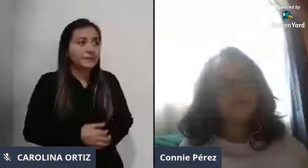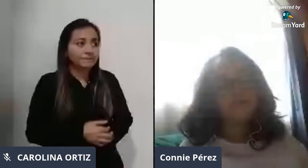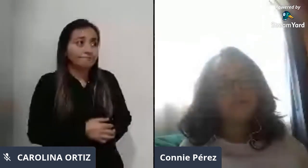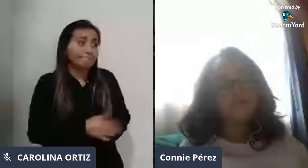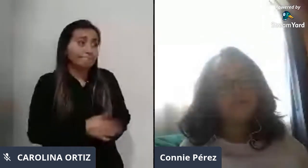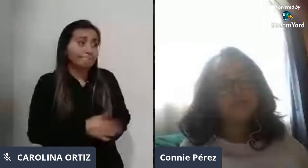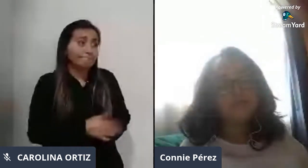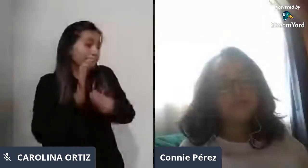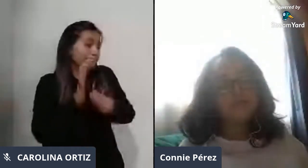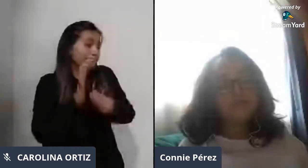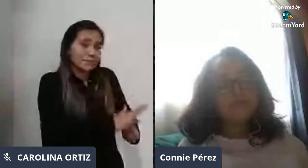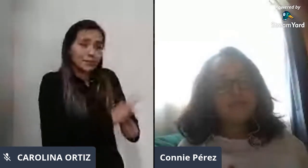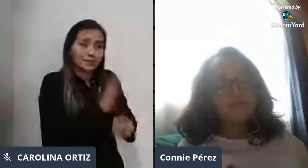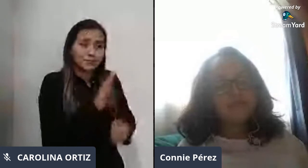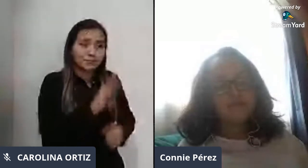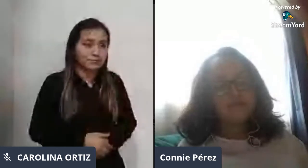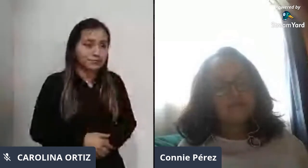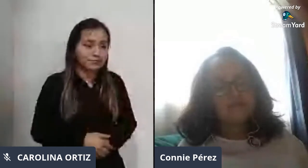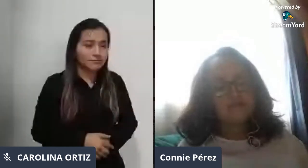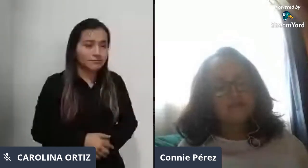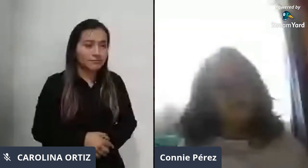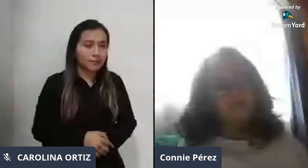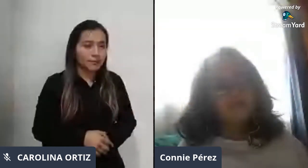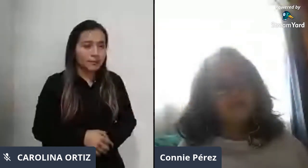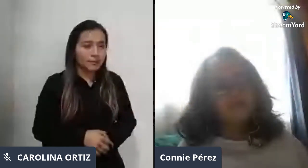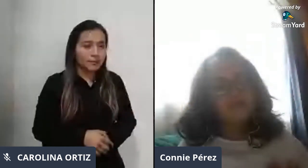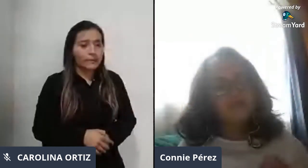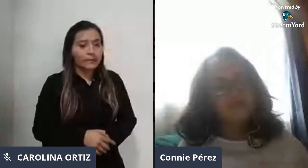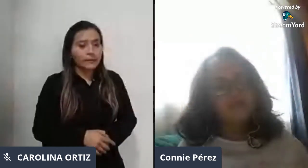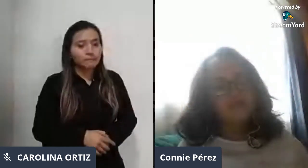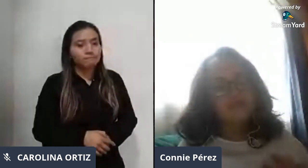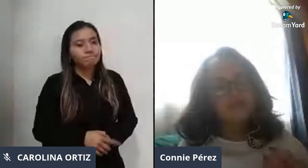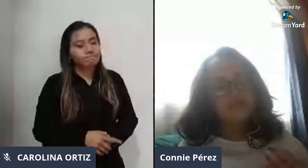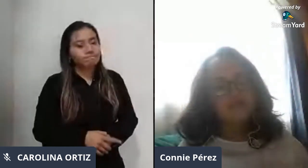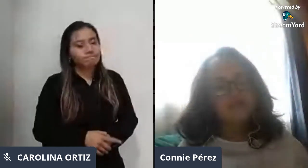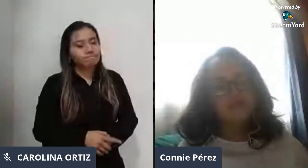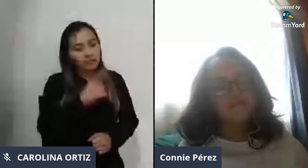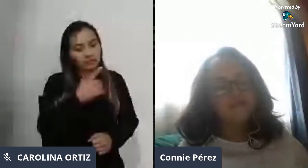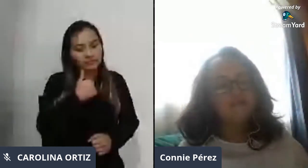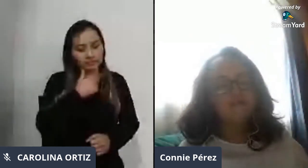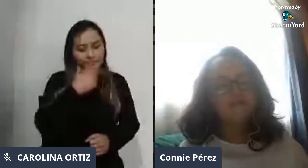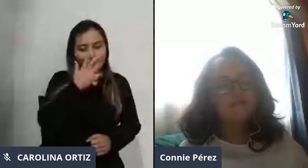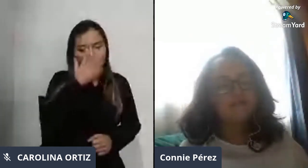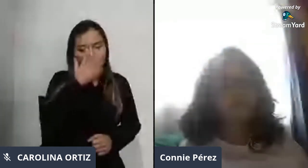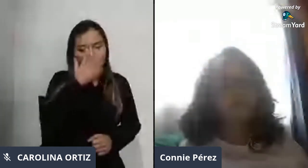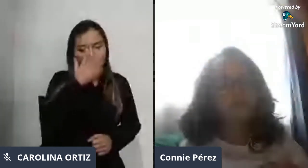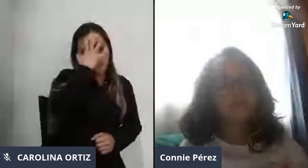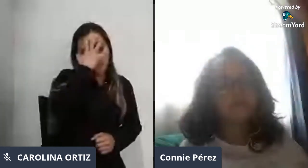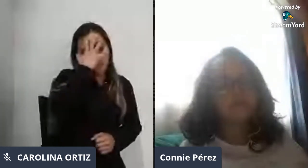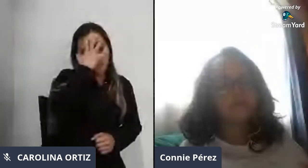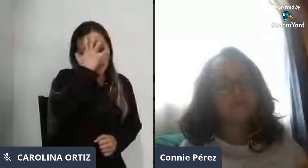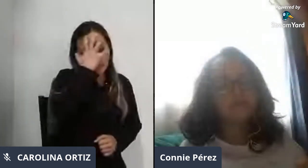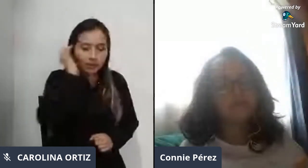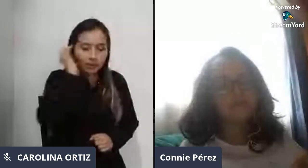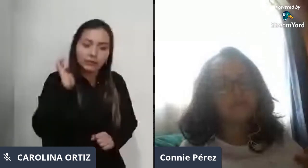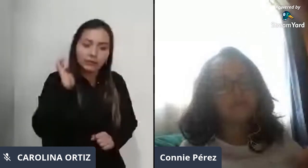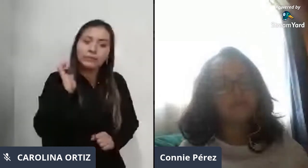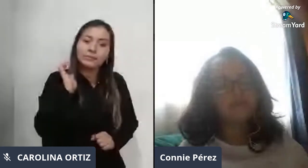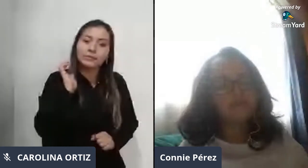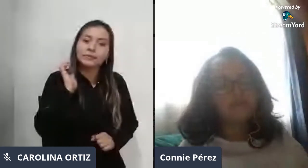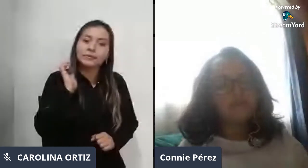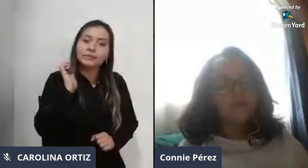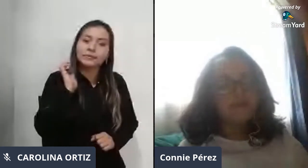discriminación, ¿sí? Entonces, esa vergüenza que nos ha generado siempre ser personas